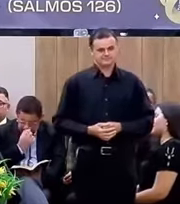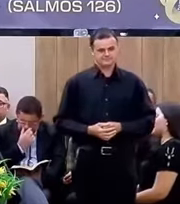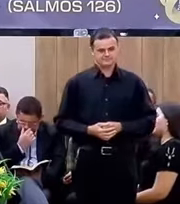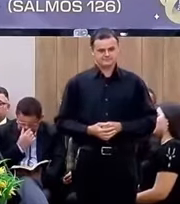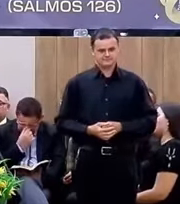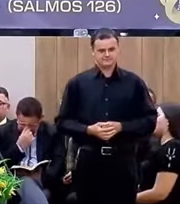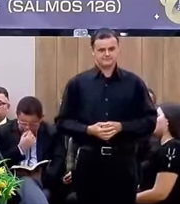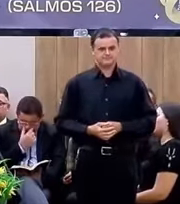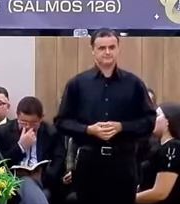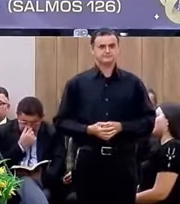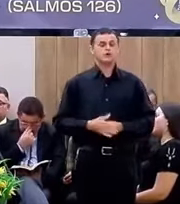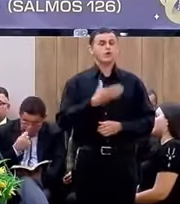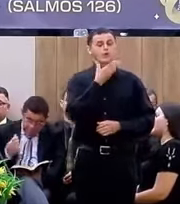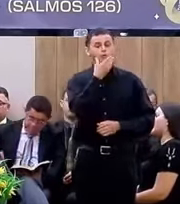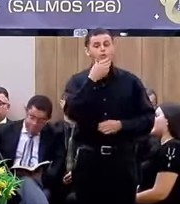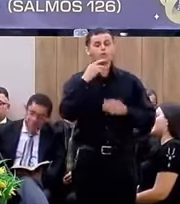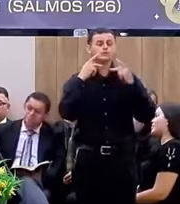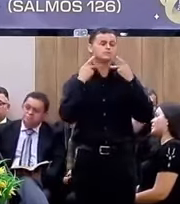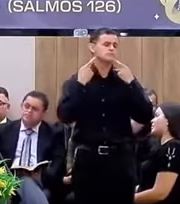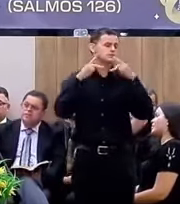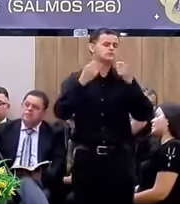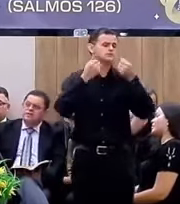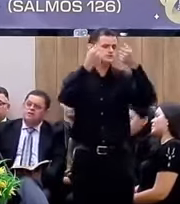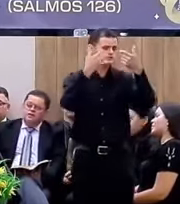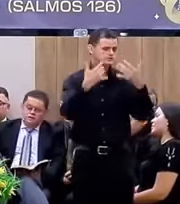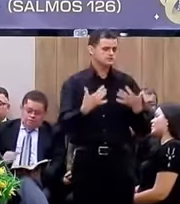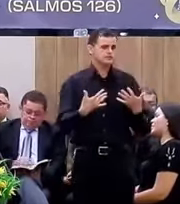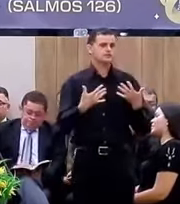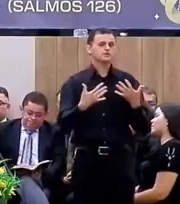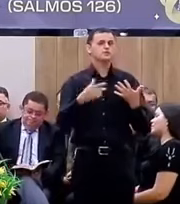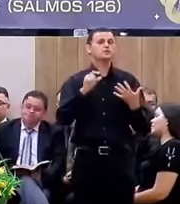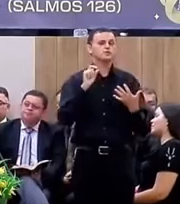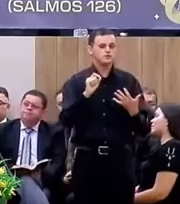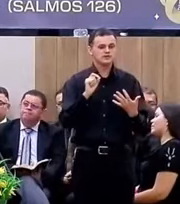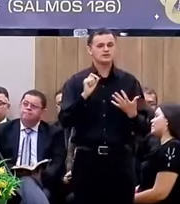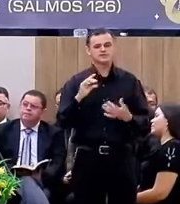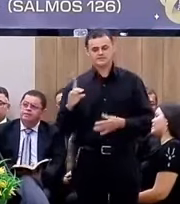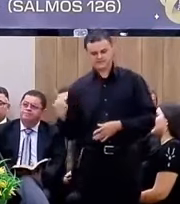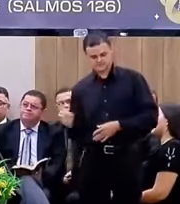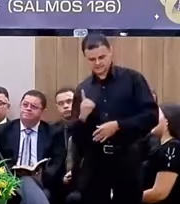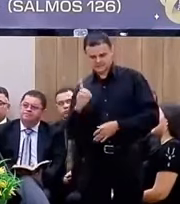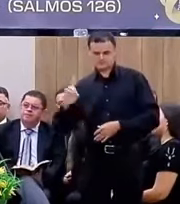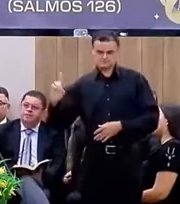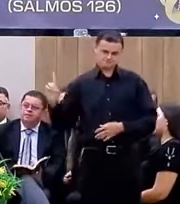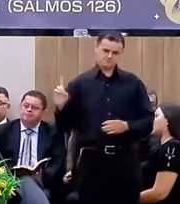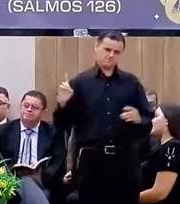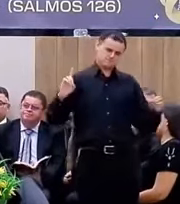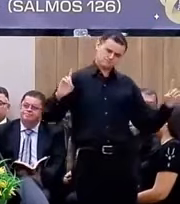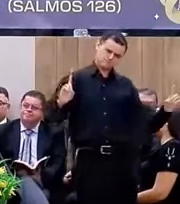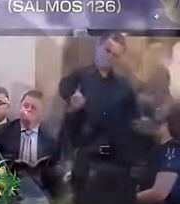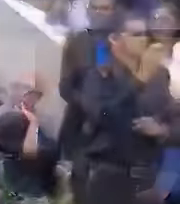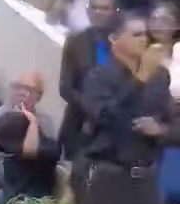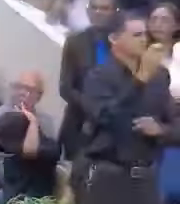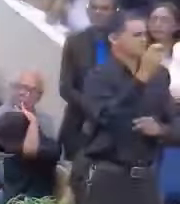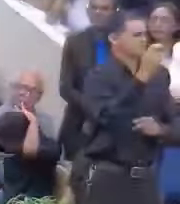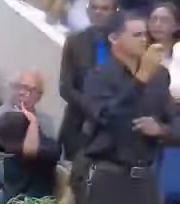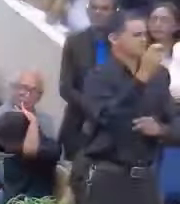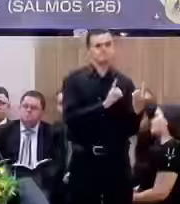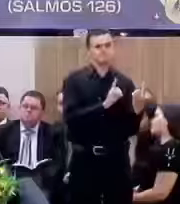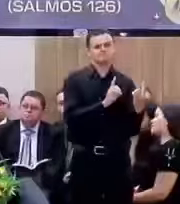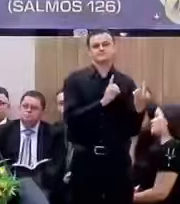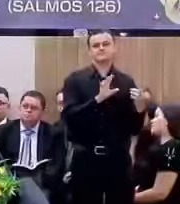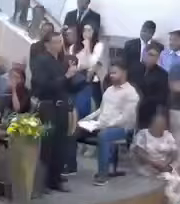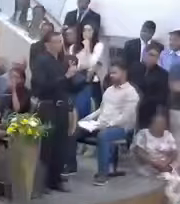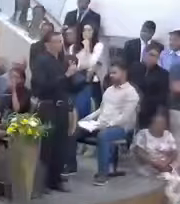Charles Spurgeon diz que Davi foi para a batalha contra Golias. Mas se vocês pegarem